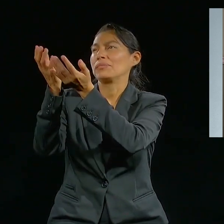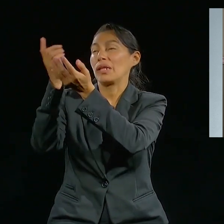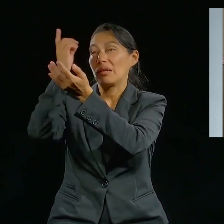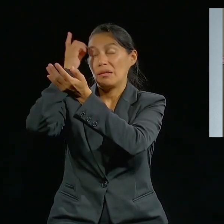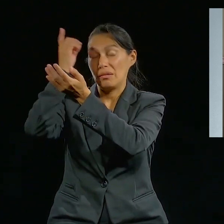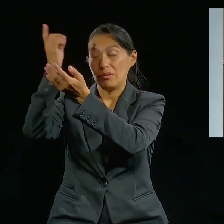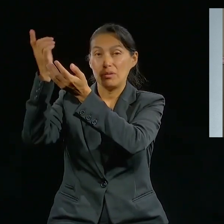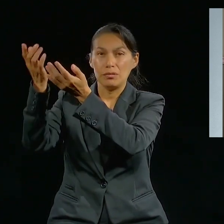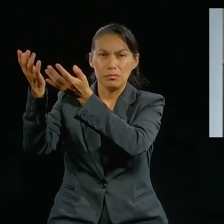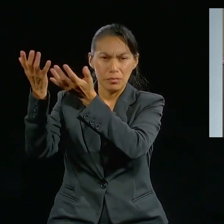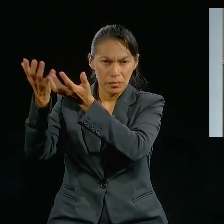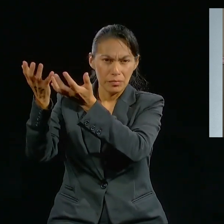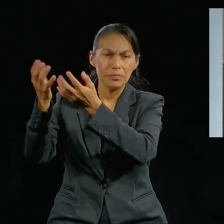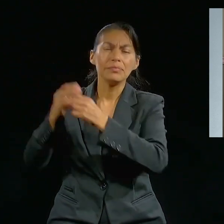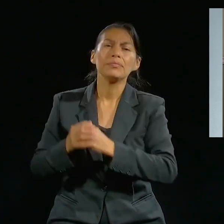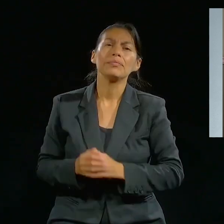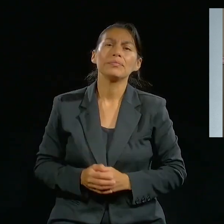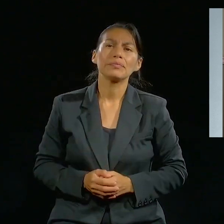manos de Dios